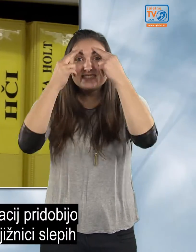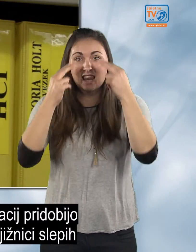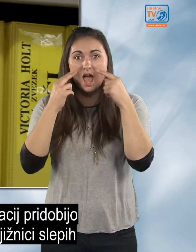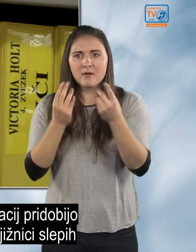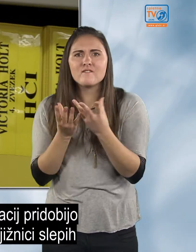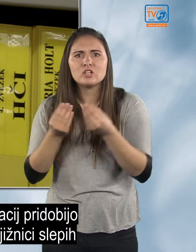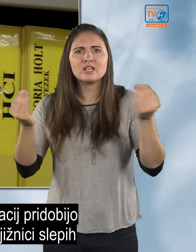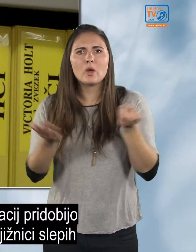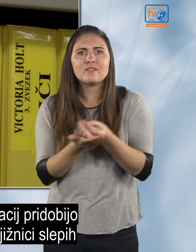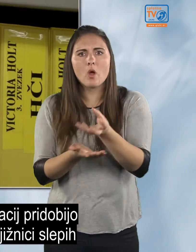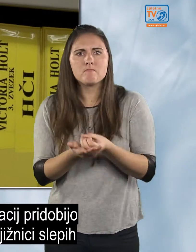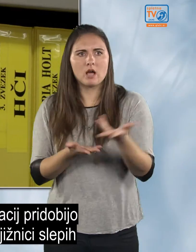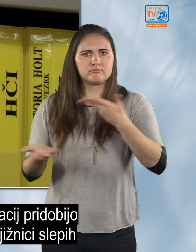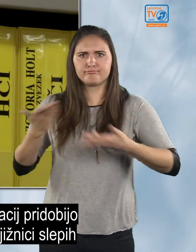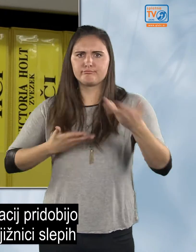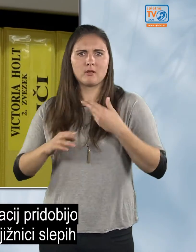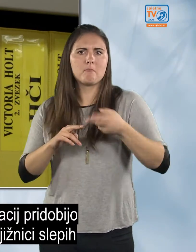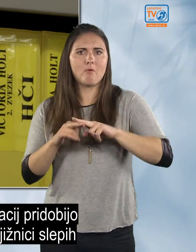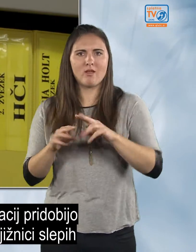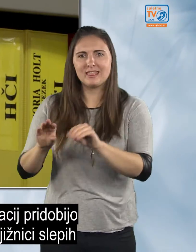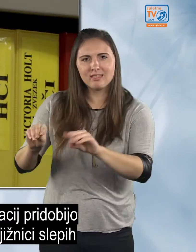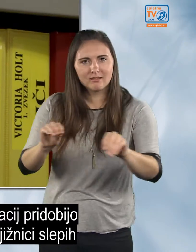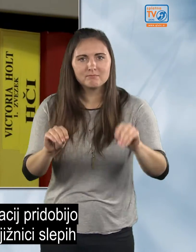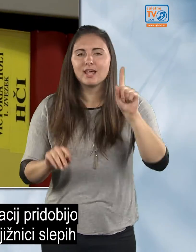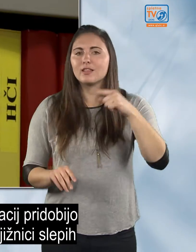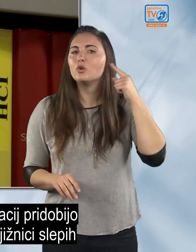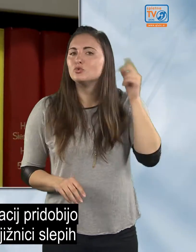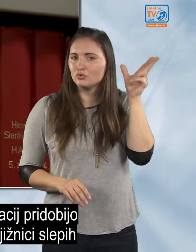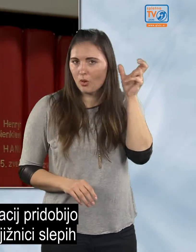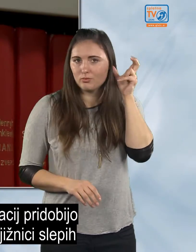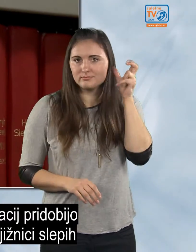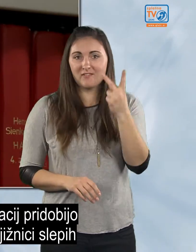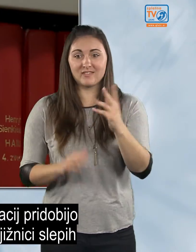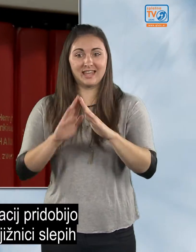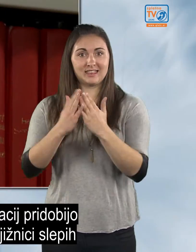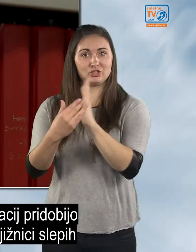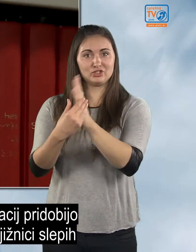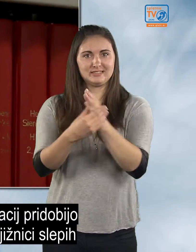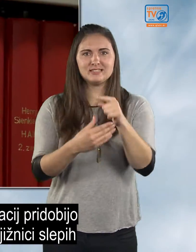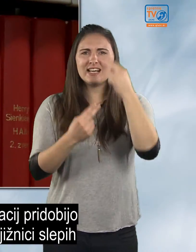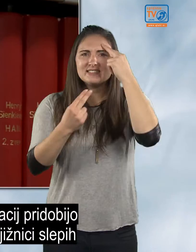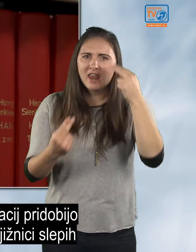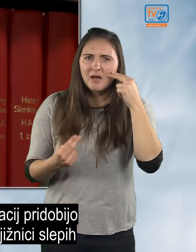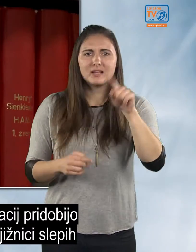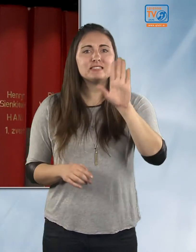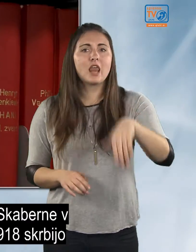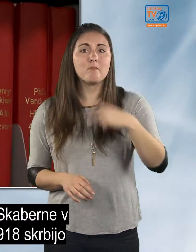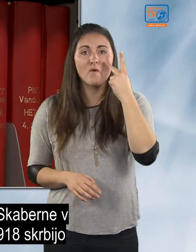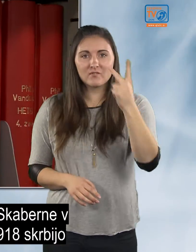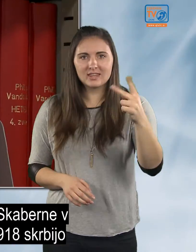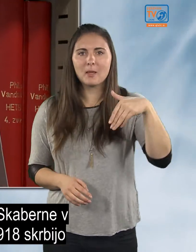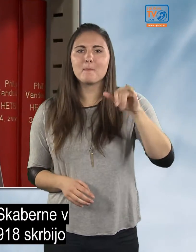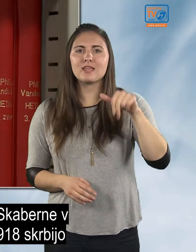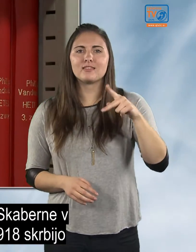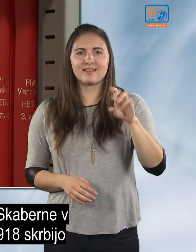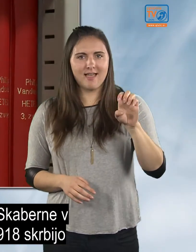Ker slepi večino informacij pridobijo prek tipa in sluha, v knjižnici slepih in slabovidnih Minke Skaberne v Ljubljani